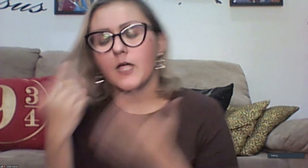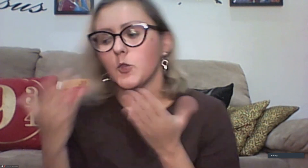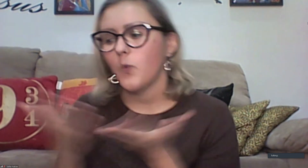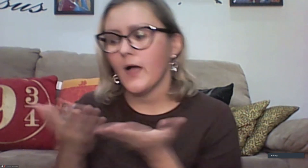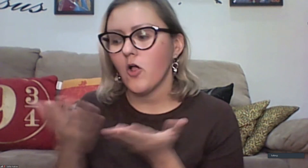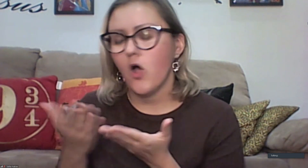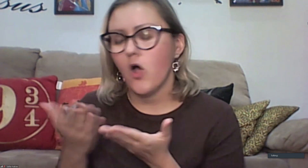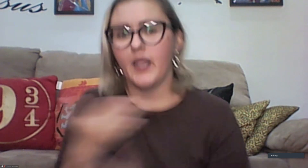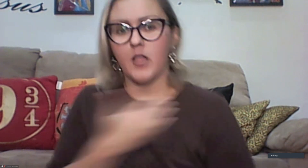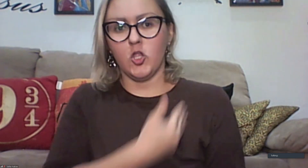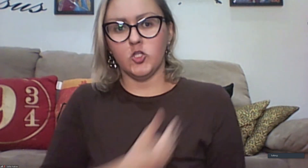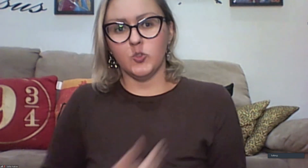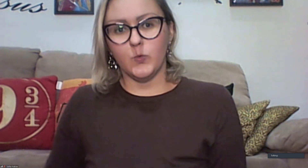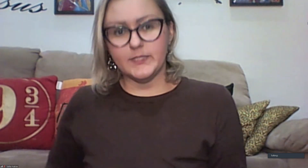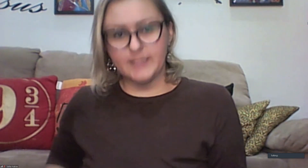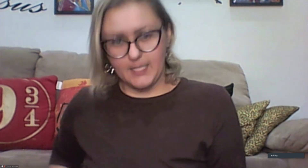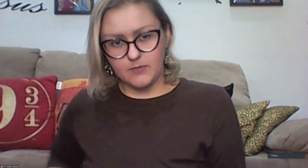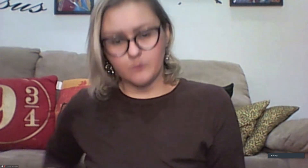do ensino bilíngue.